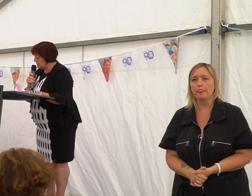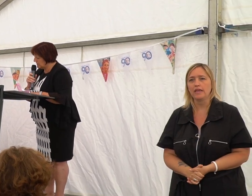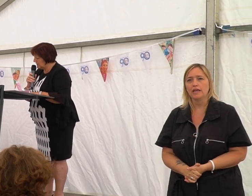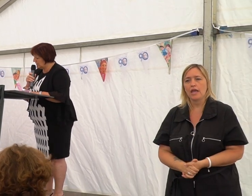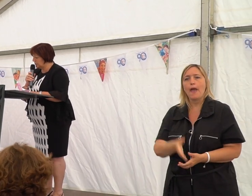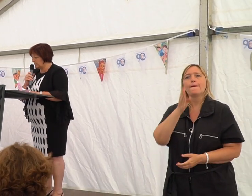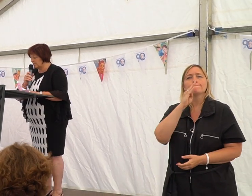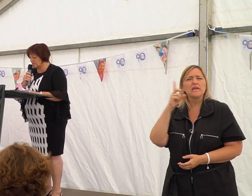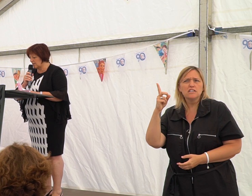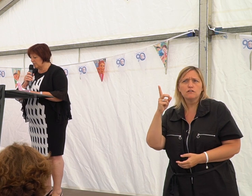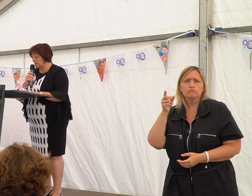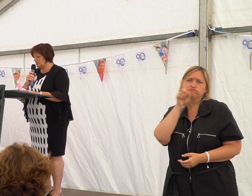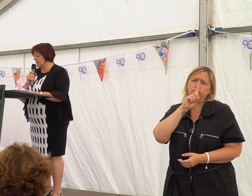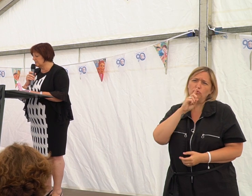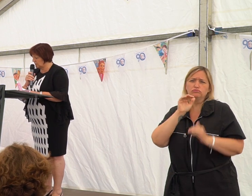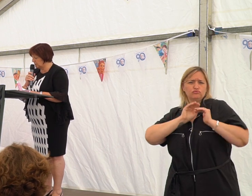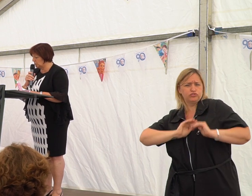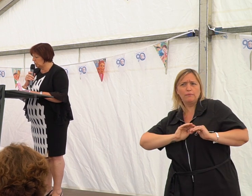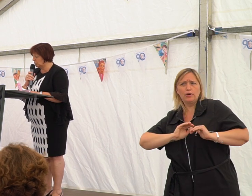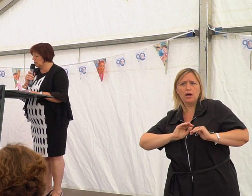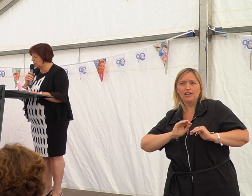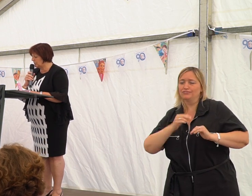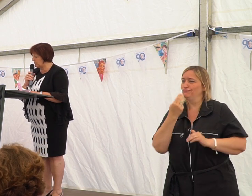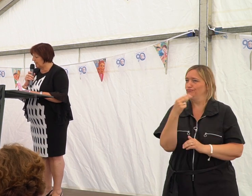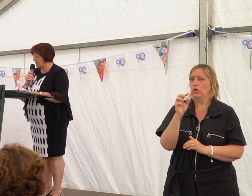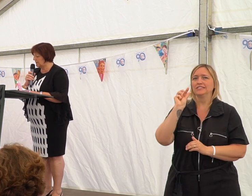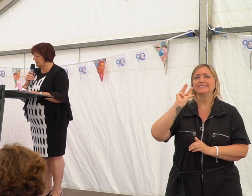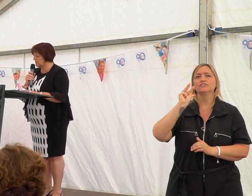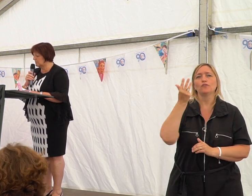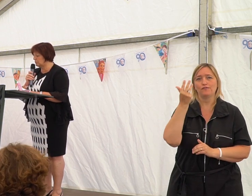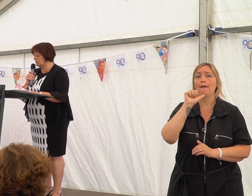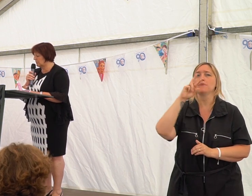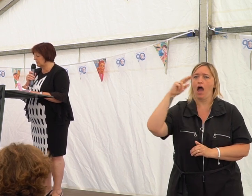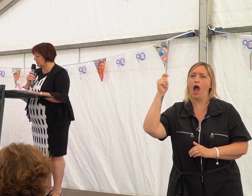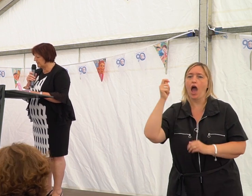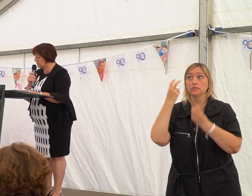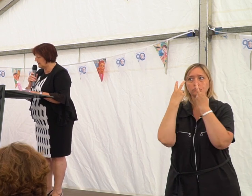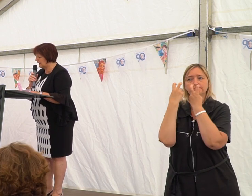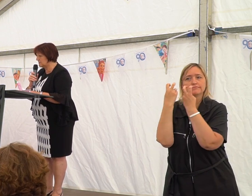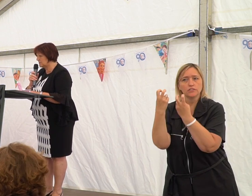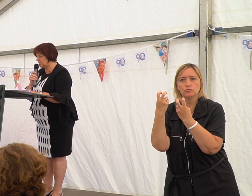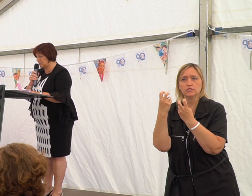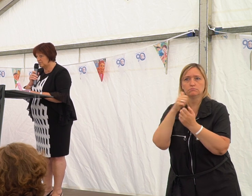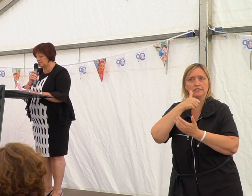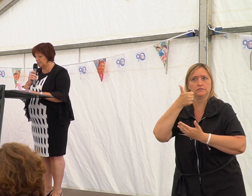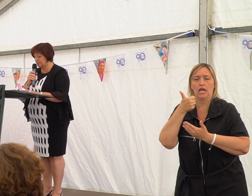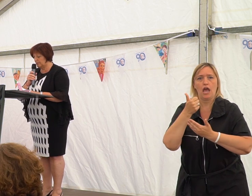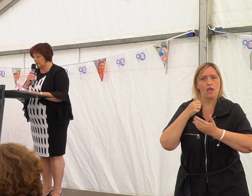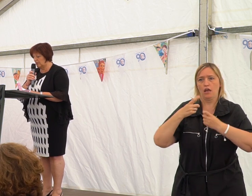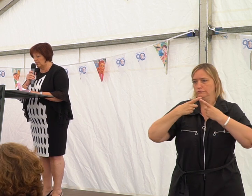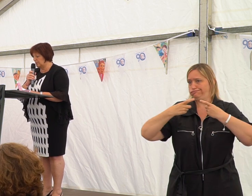La bande dessinée vous paraît simple? Eh bien, il s'agit pourtant du 9e art, séduisant par sa particularité et sa